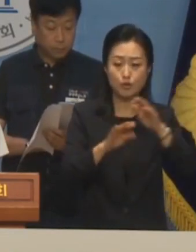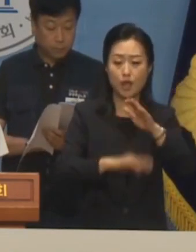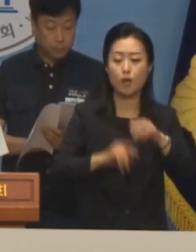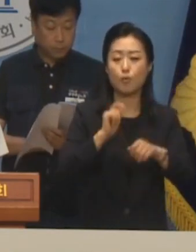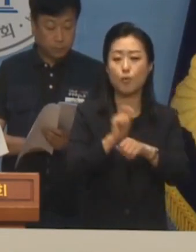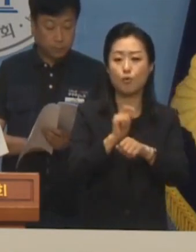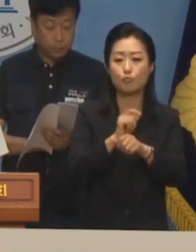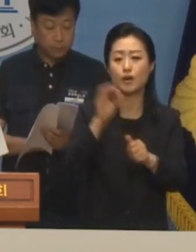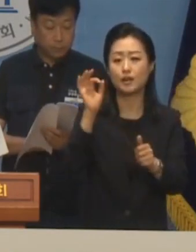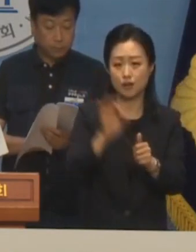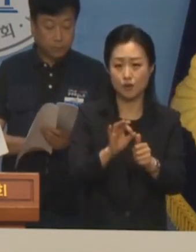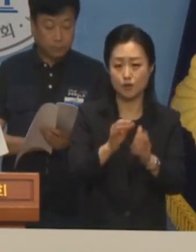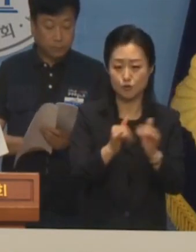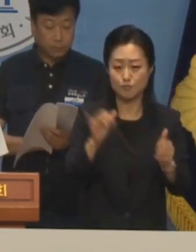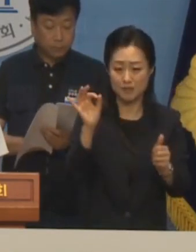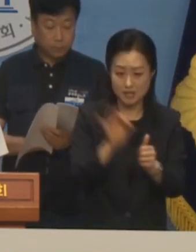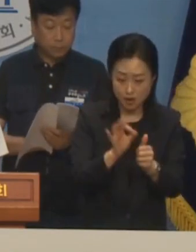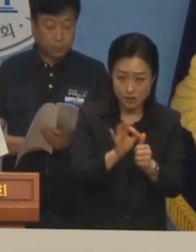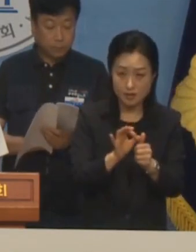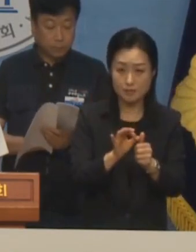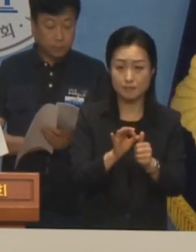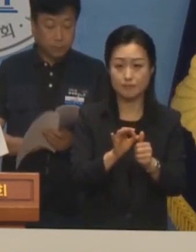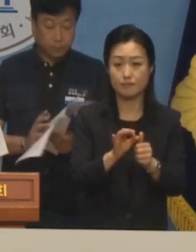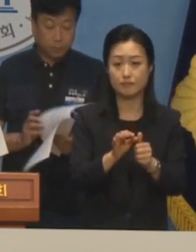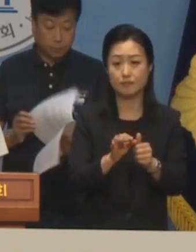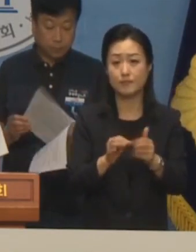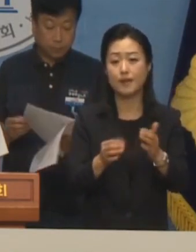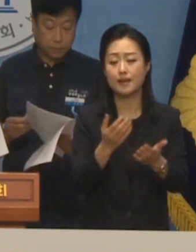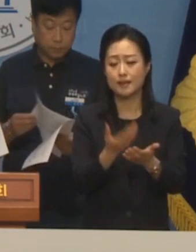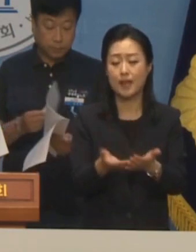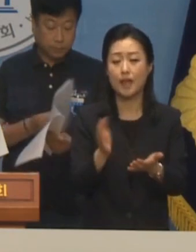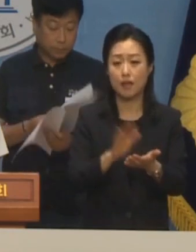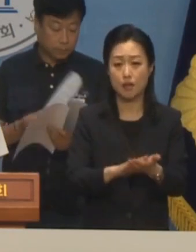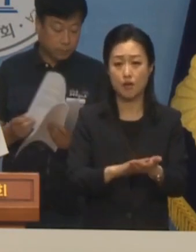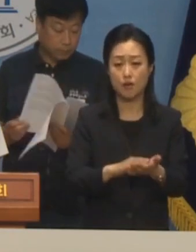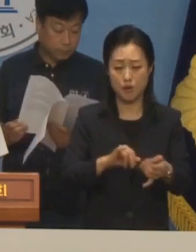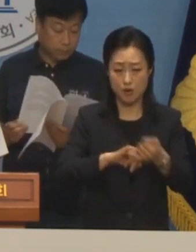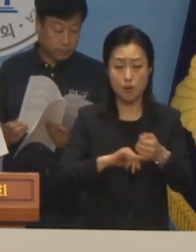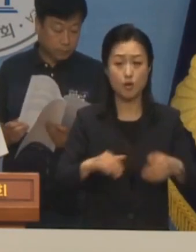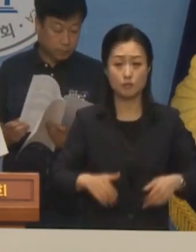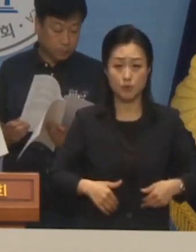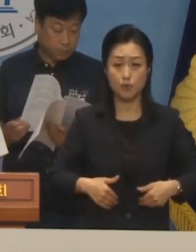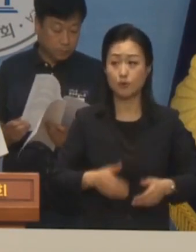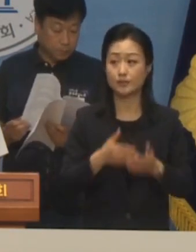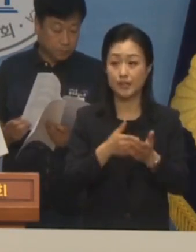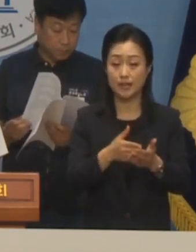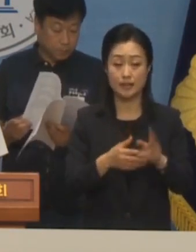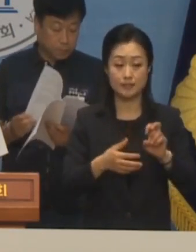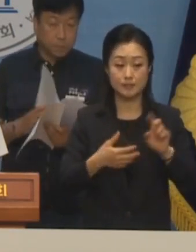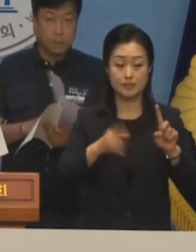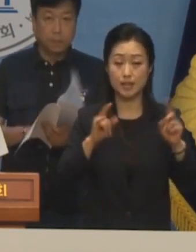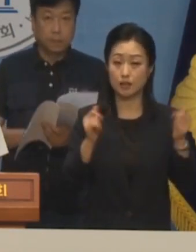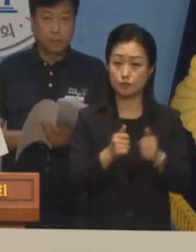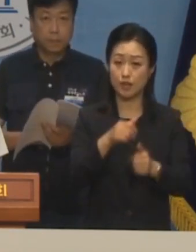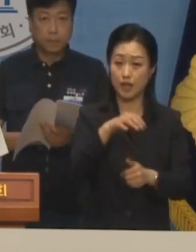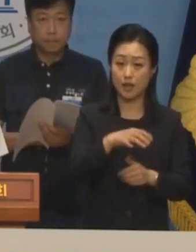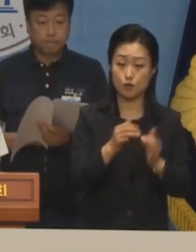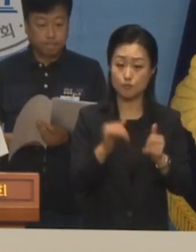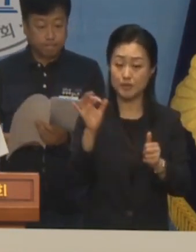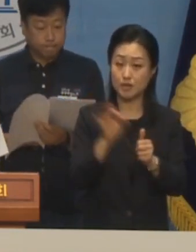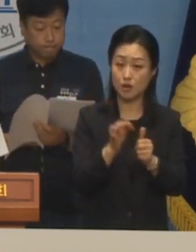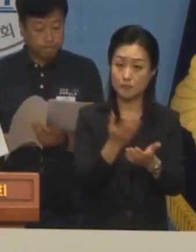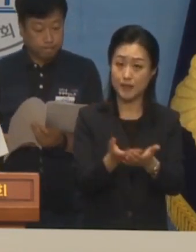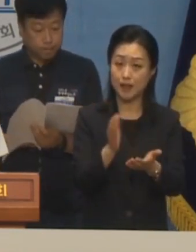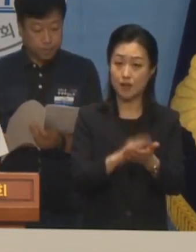공적연금제도, 국민연금 개혁의 시급성을 강조하는 것입니다. 정부와 21대 국회는